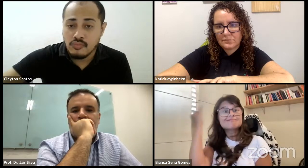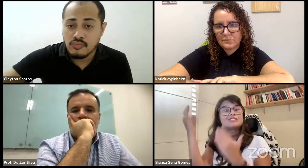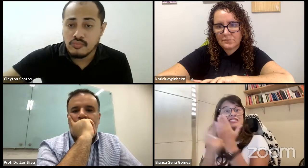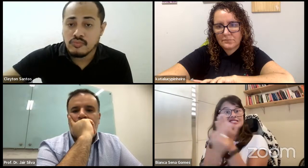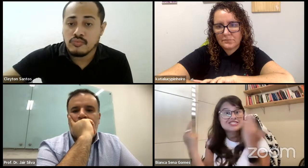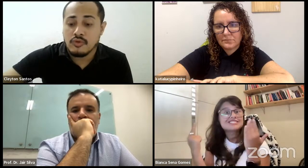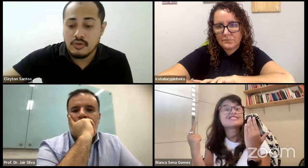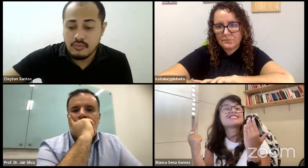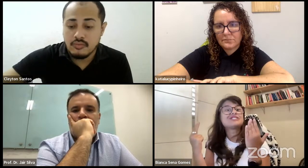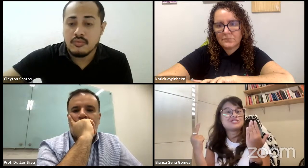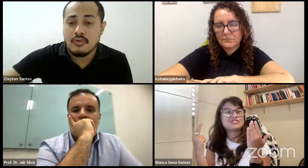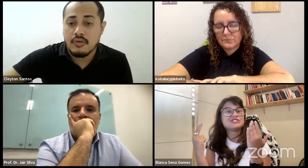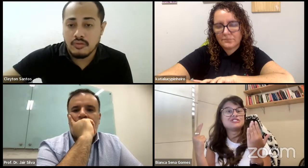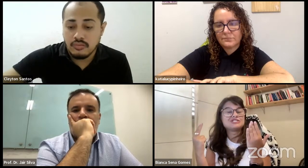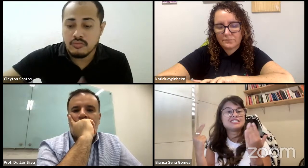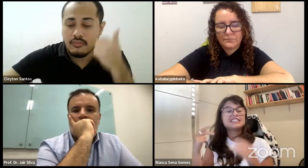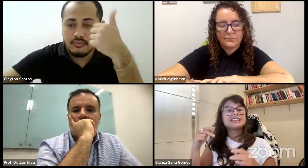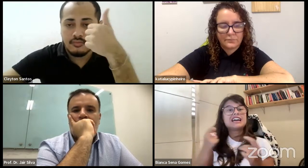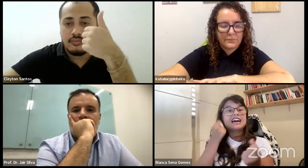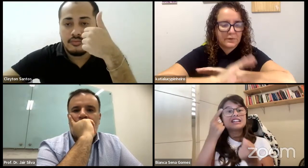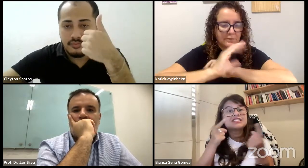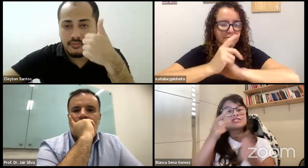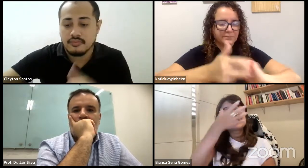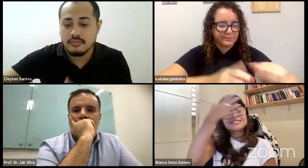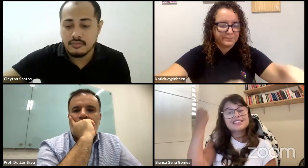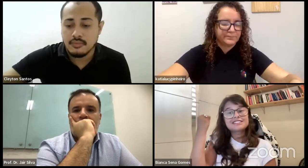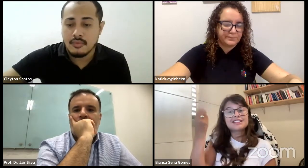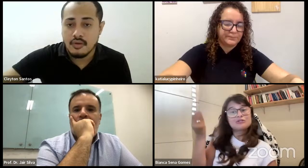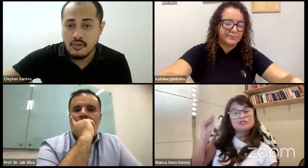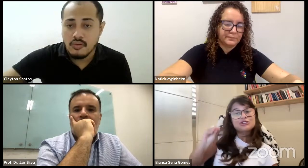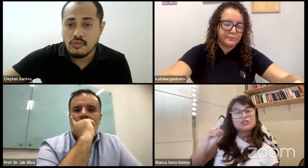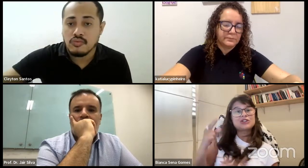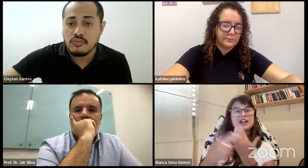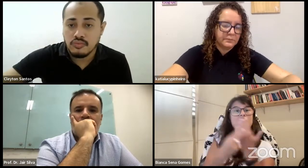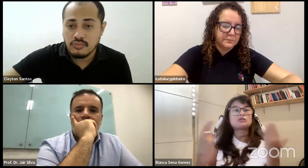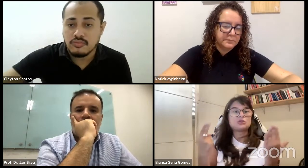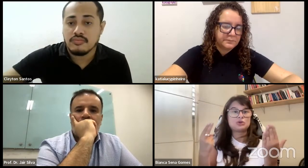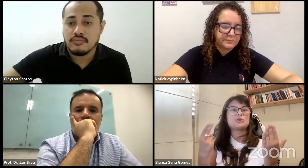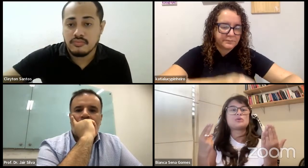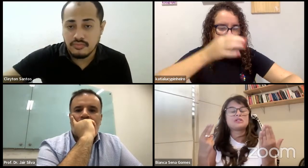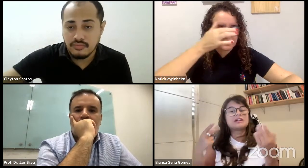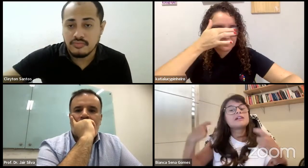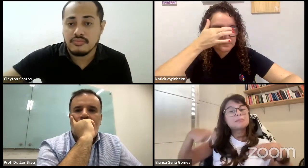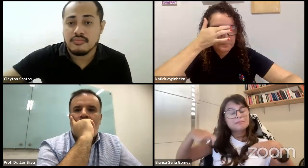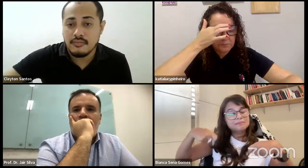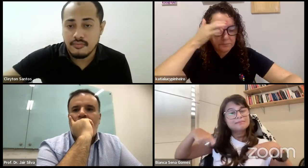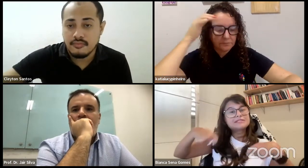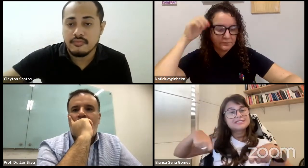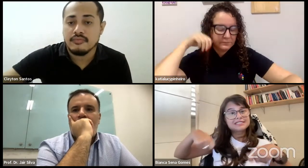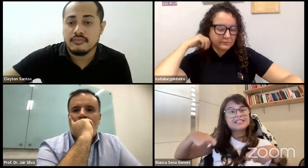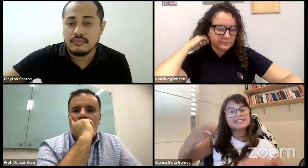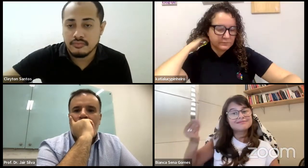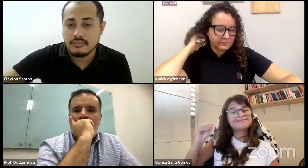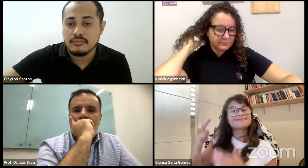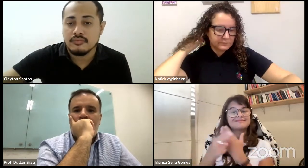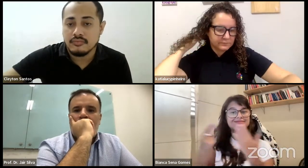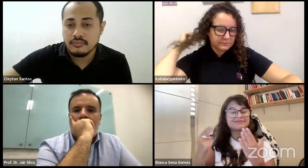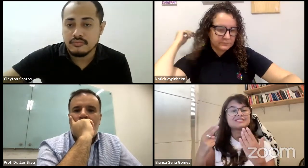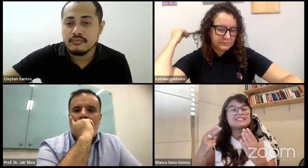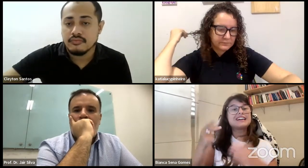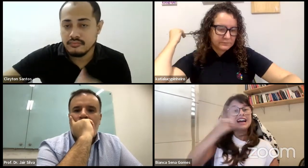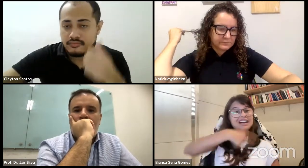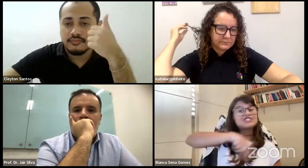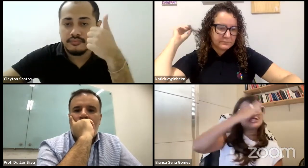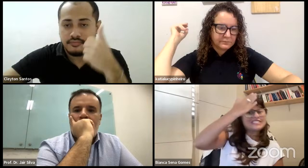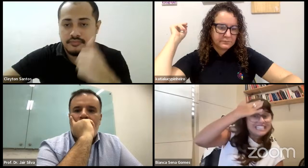coisa e foi colocando no seu texto. Isso é muito bom, né, pra gente. Mas às vezes você esquece de colocar a referência, né, de